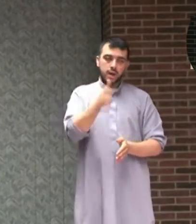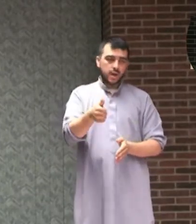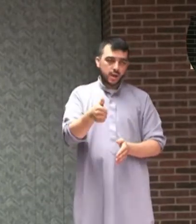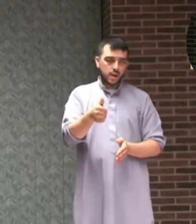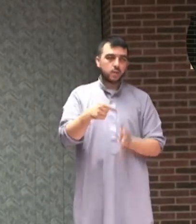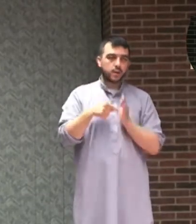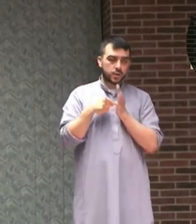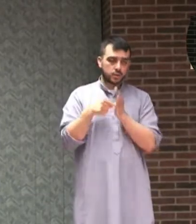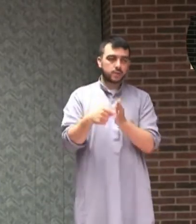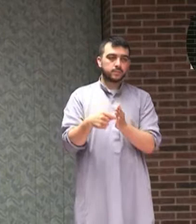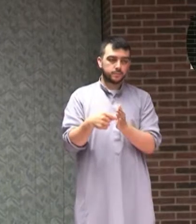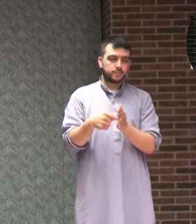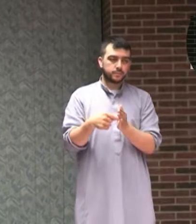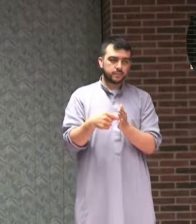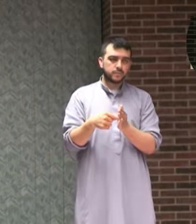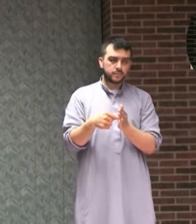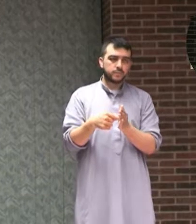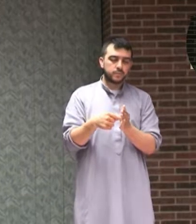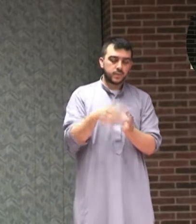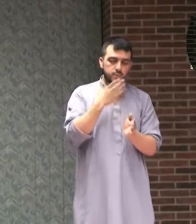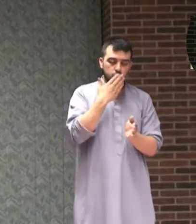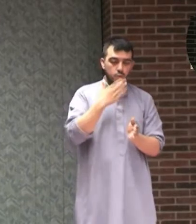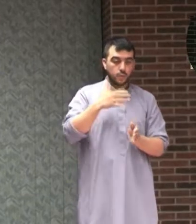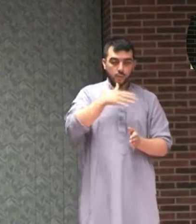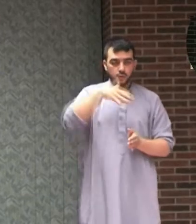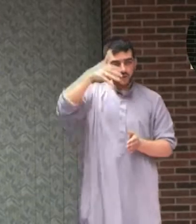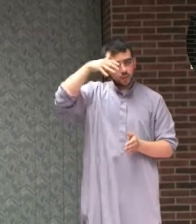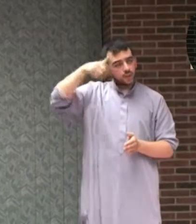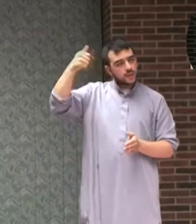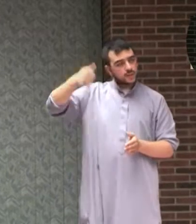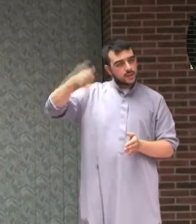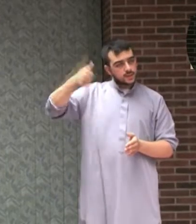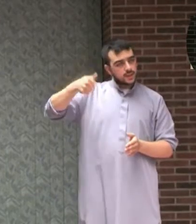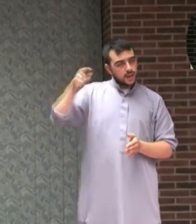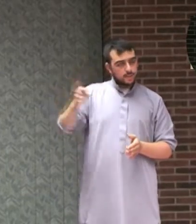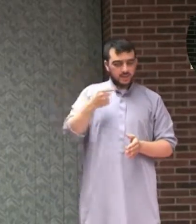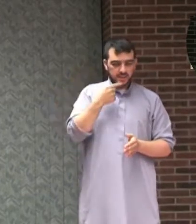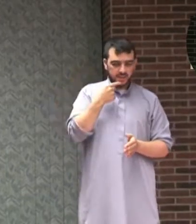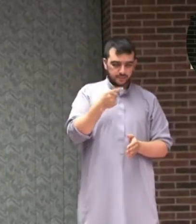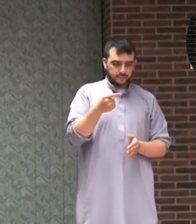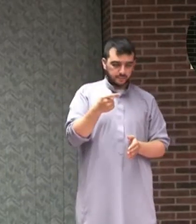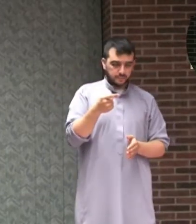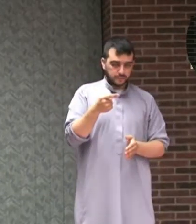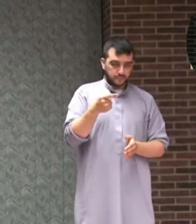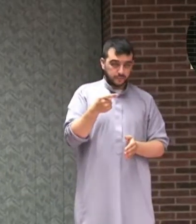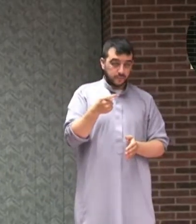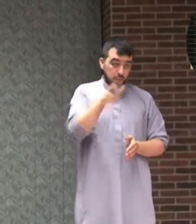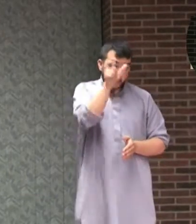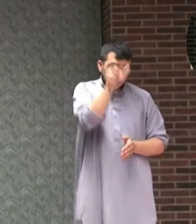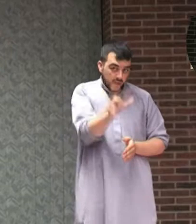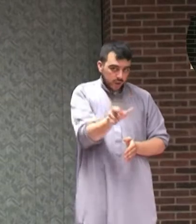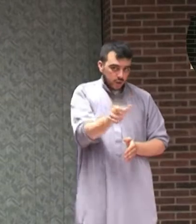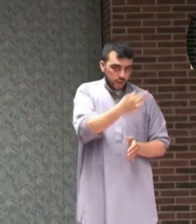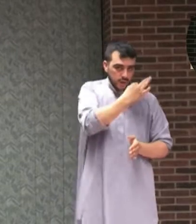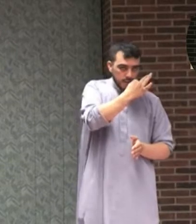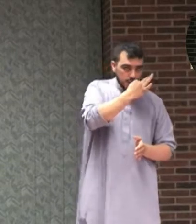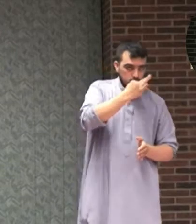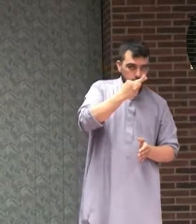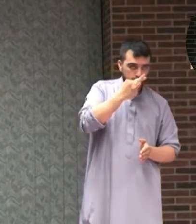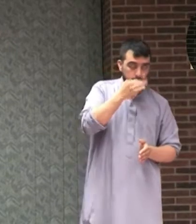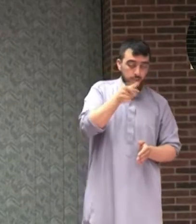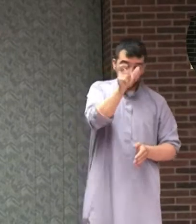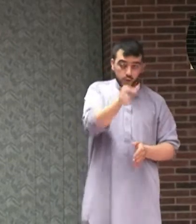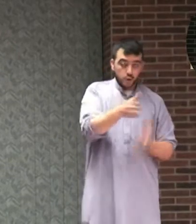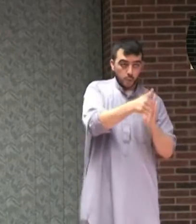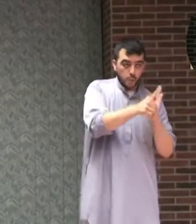en équilibre, ou en tout cas dans la ligne visée par le prophète, alayhi salatu wassalam, lorsque celui-ci nous dit « Man sama